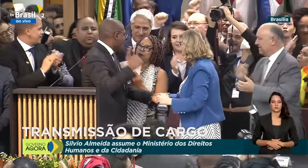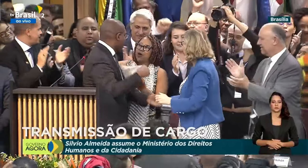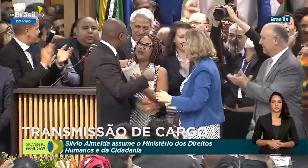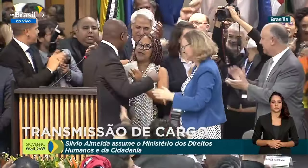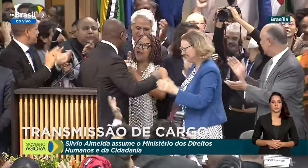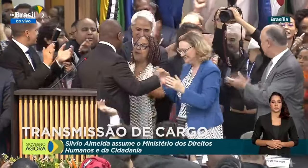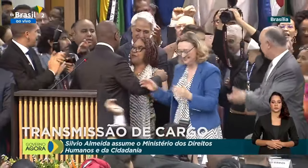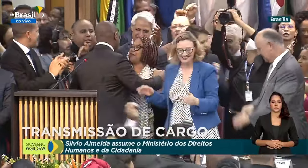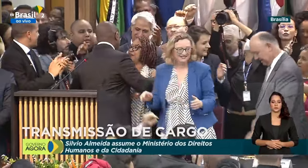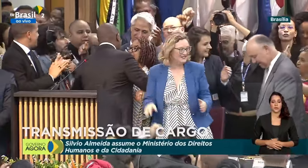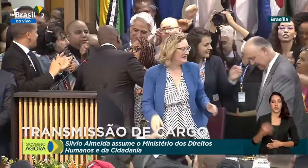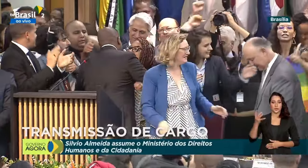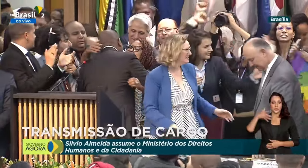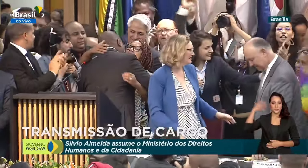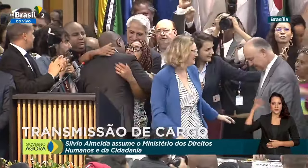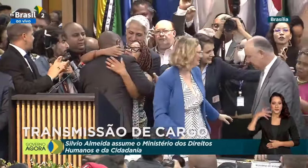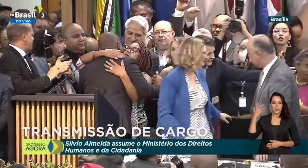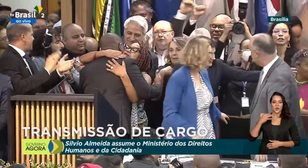Silvio Almeida